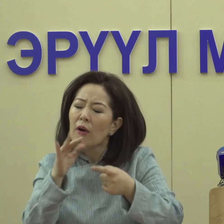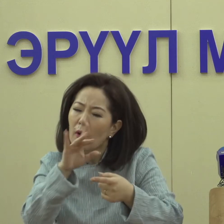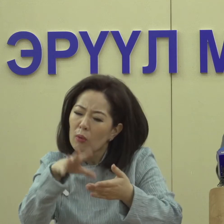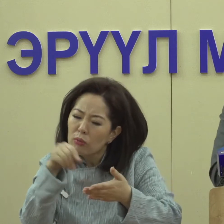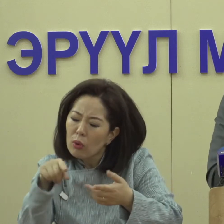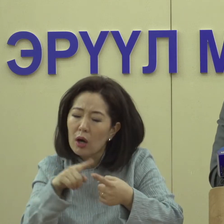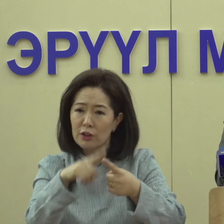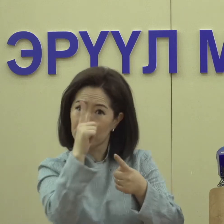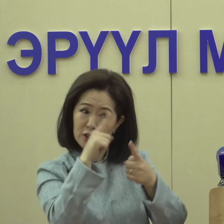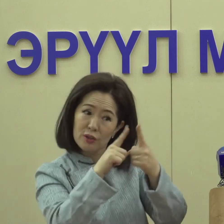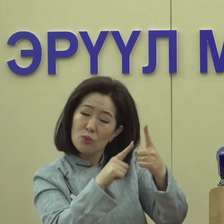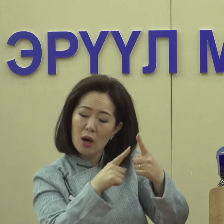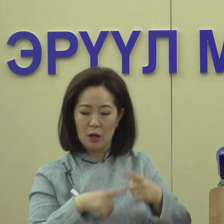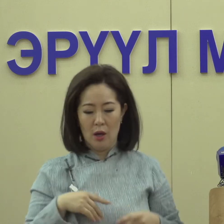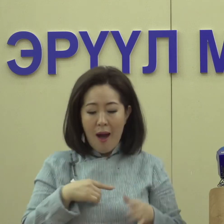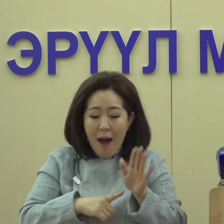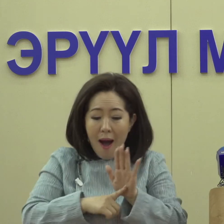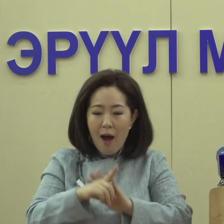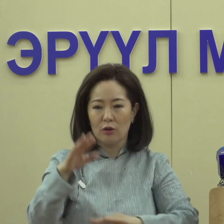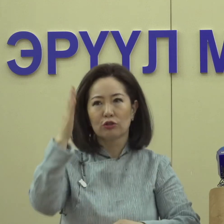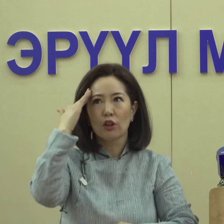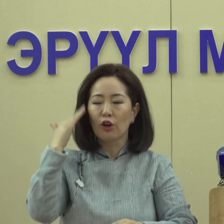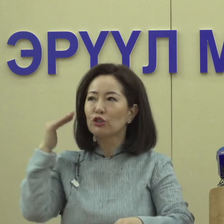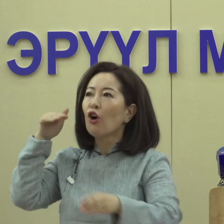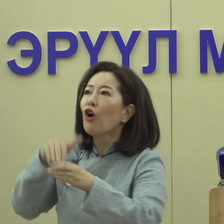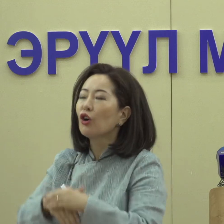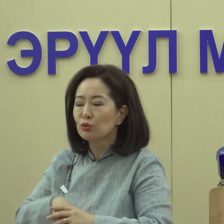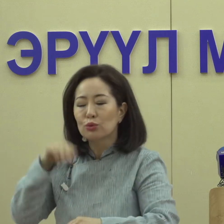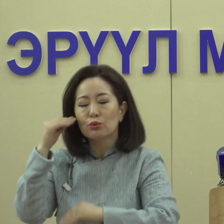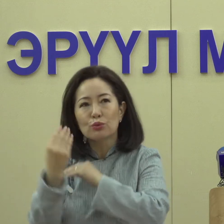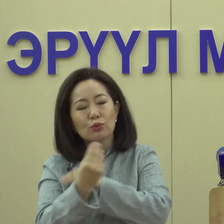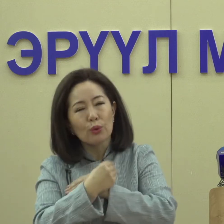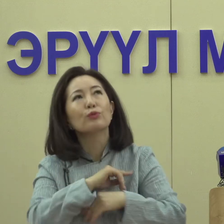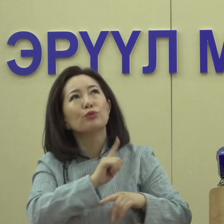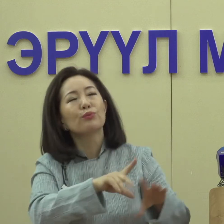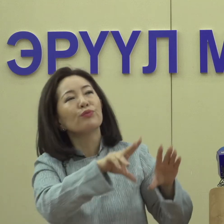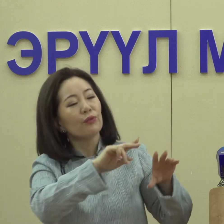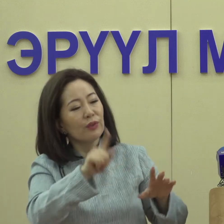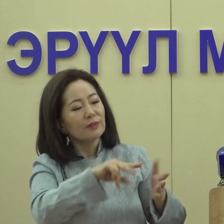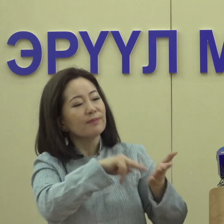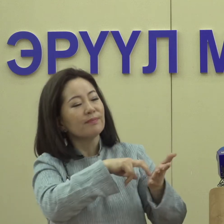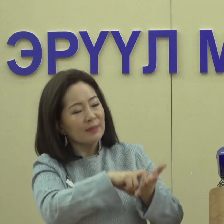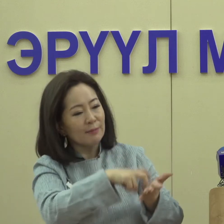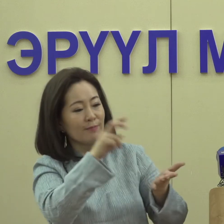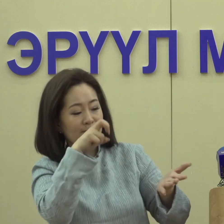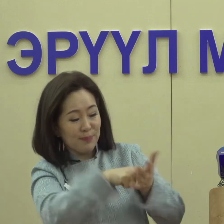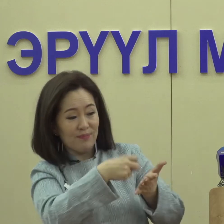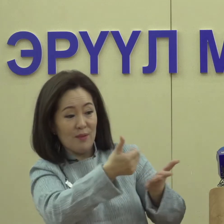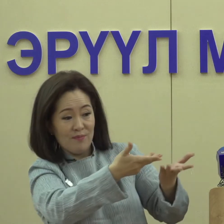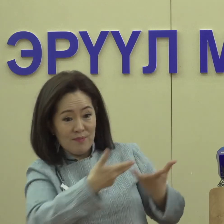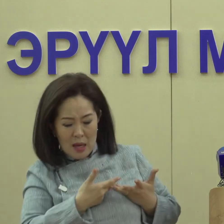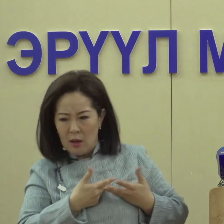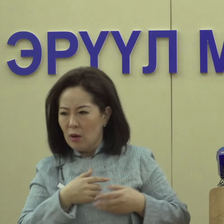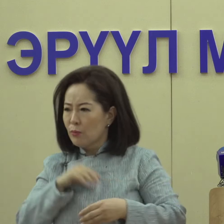сурахаар болсон оюутнууд элчин сайдын яамнаас эндээс визээ авчаад визийн хүчинтэй хугацаанд